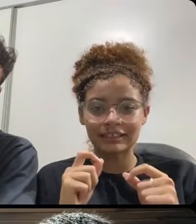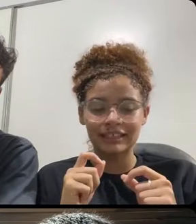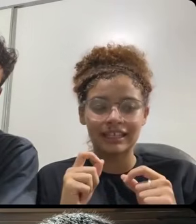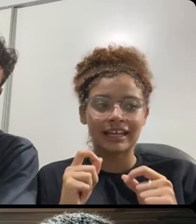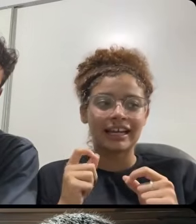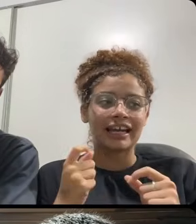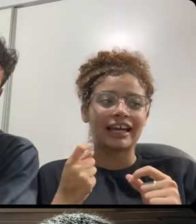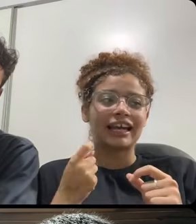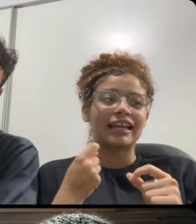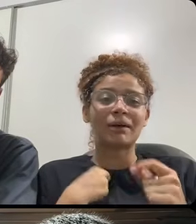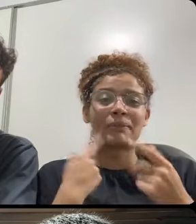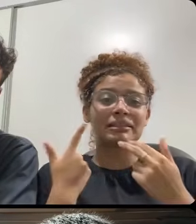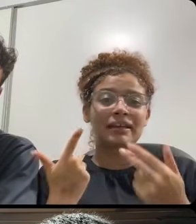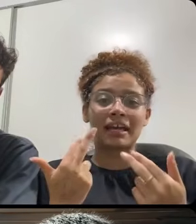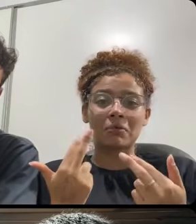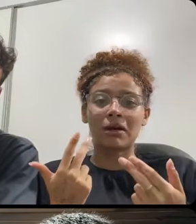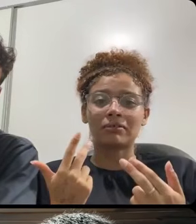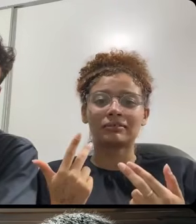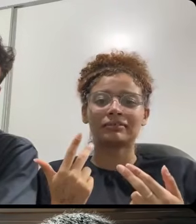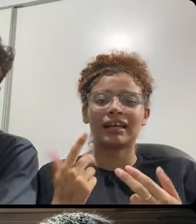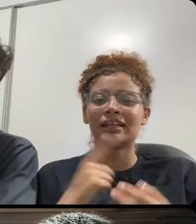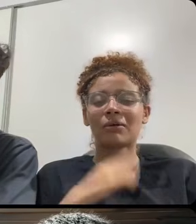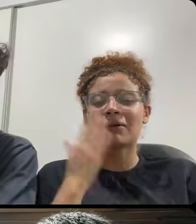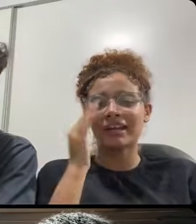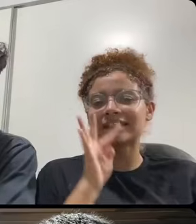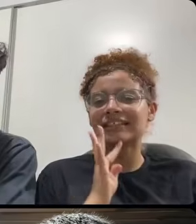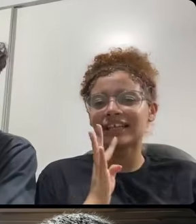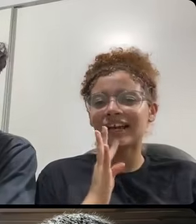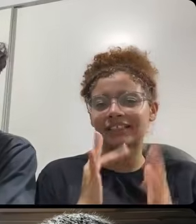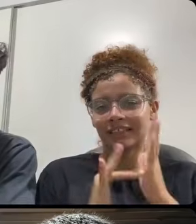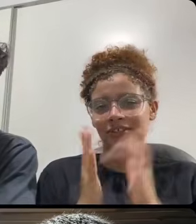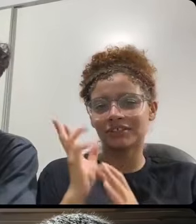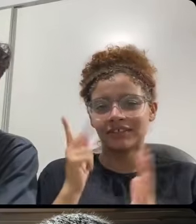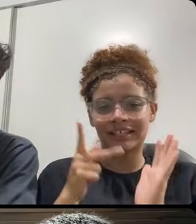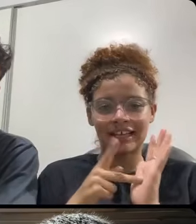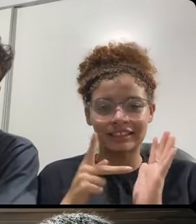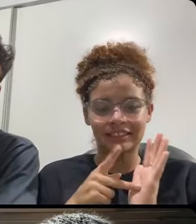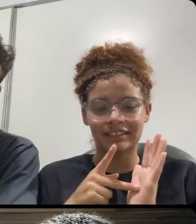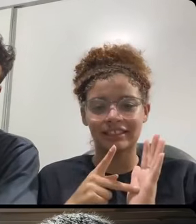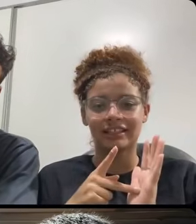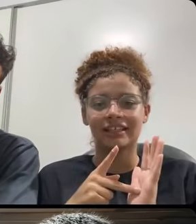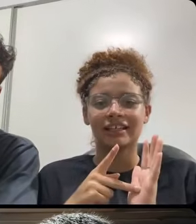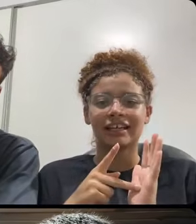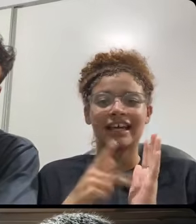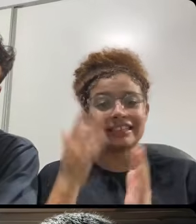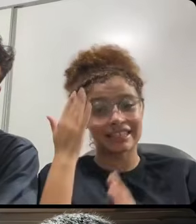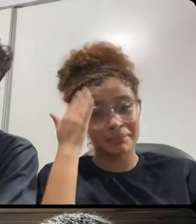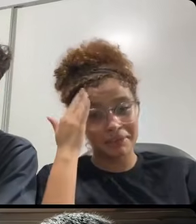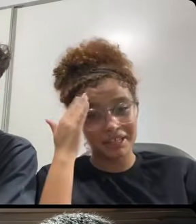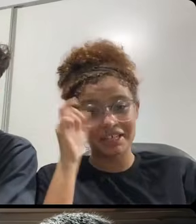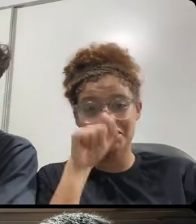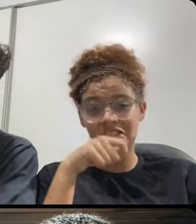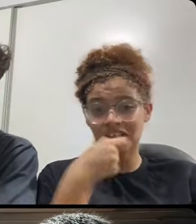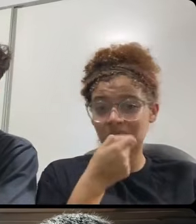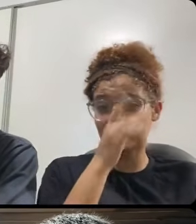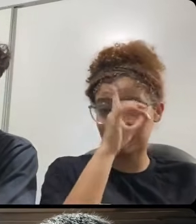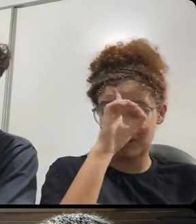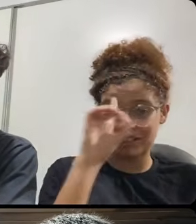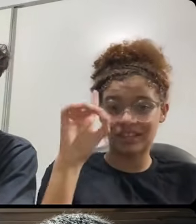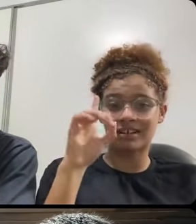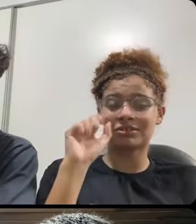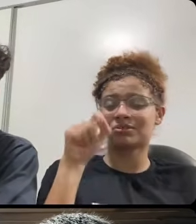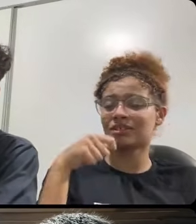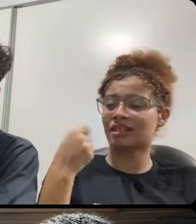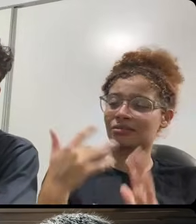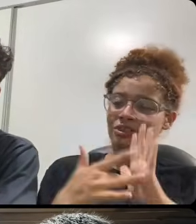tudo mais, e eu percebi que era igual. Ele não conhecia Jesus de verdade. Ele sabia que tinha um